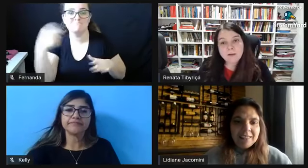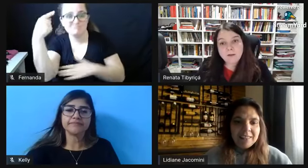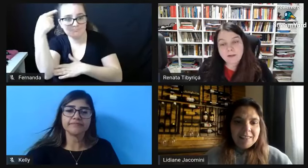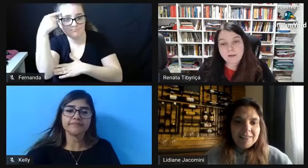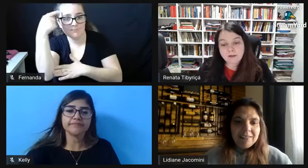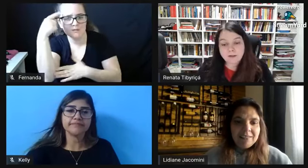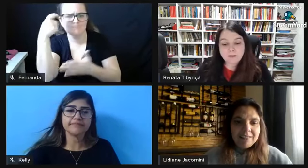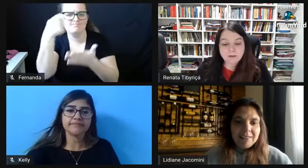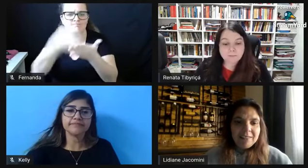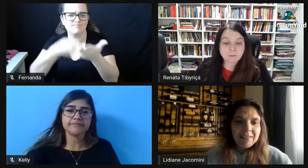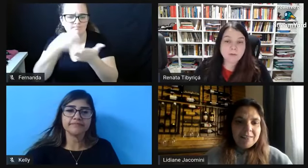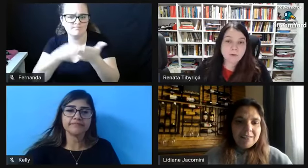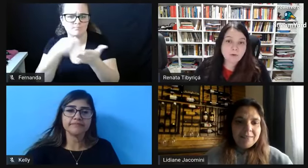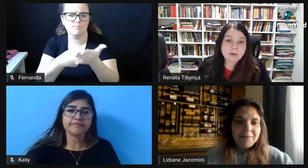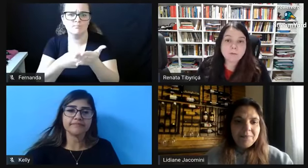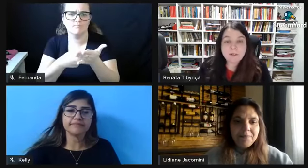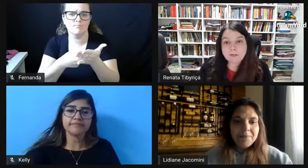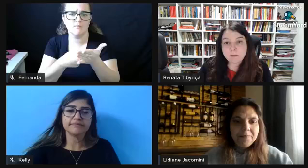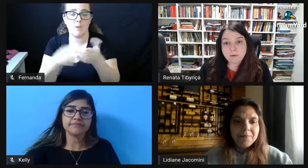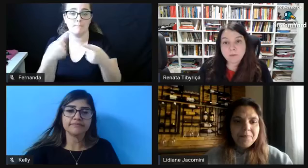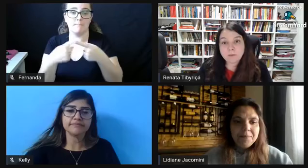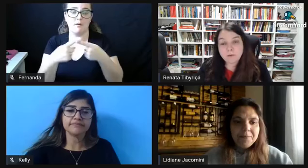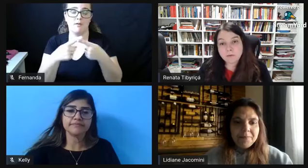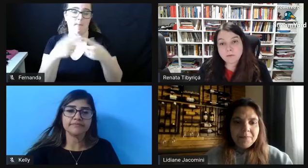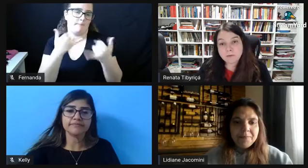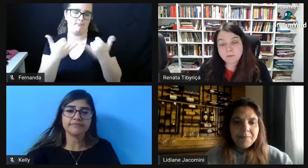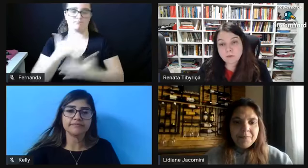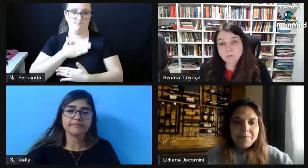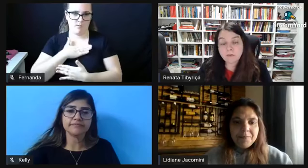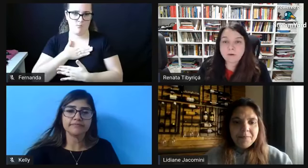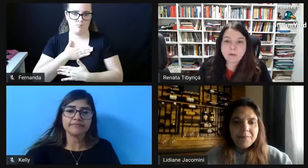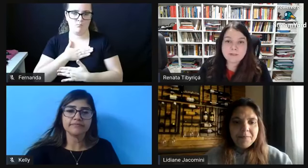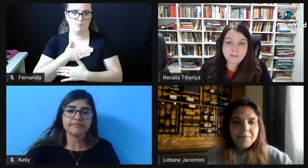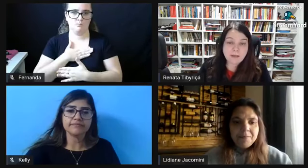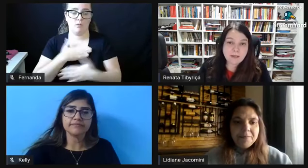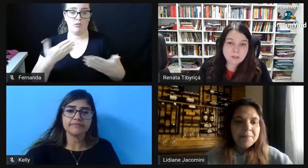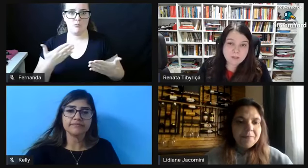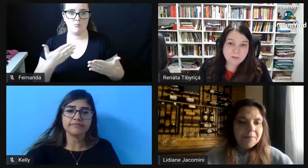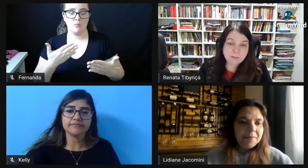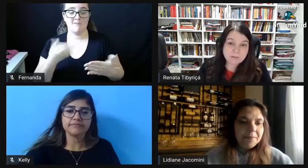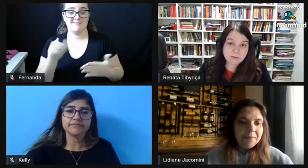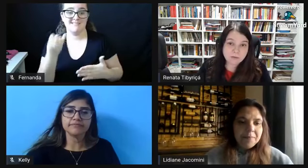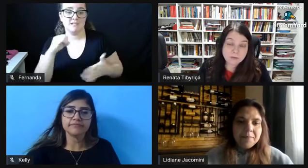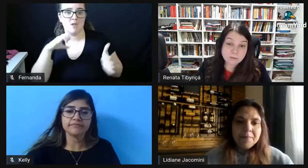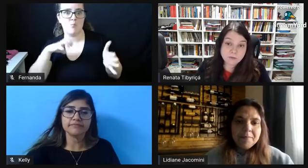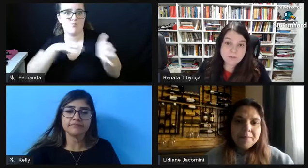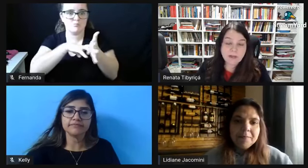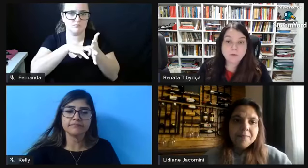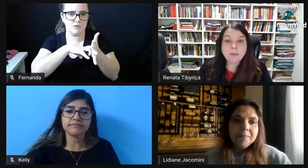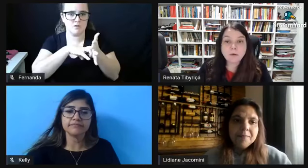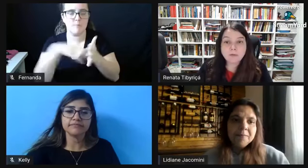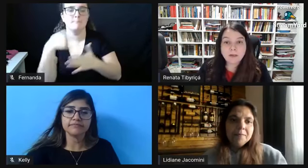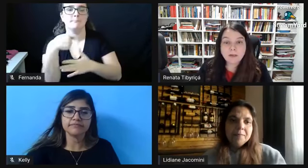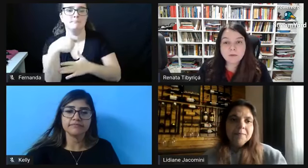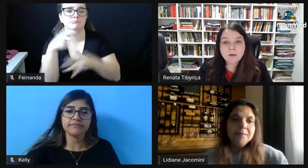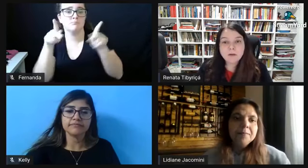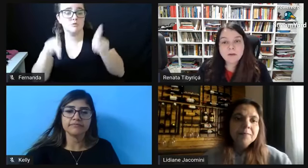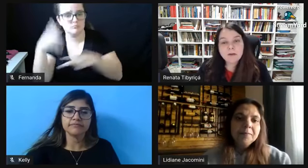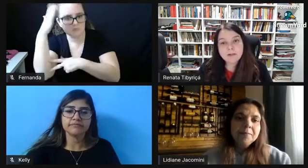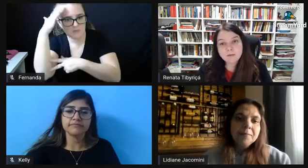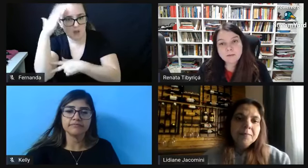tentar, porque no meu caso, por exemplo, se eu sofrer um acidente, eu preciso que as pessoas saibam que eu